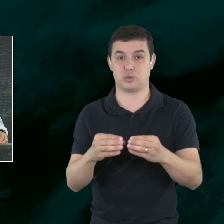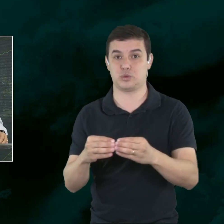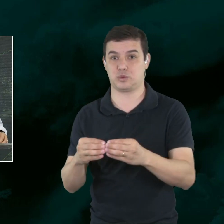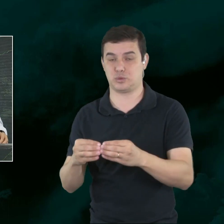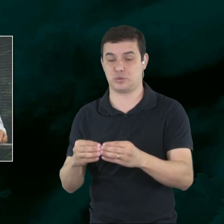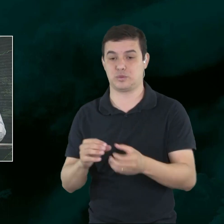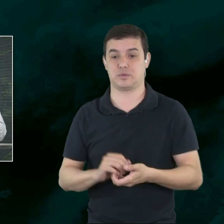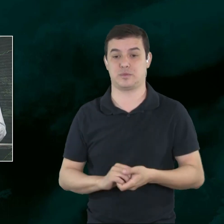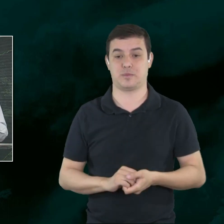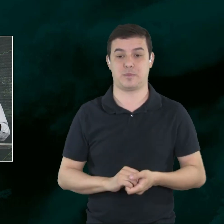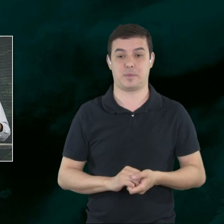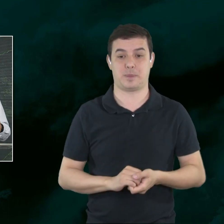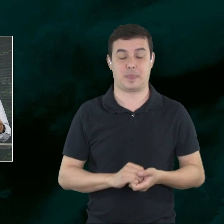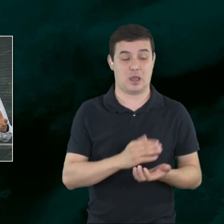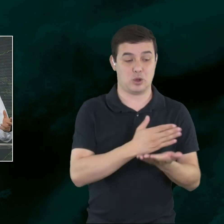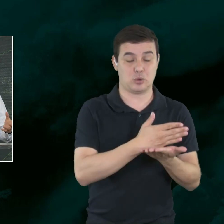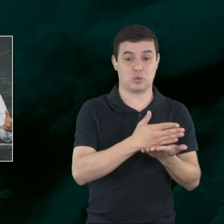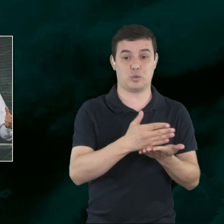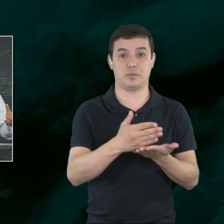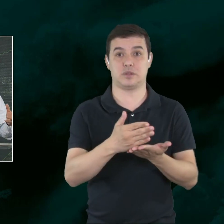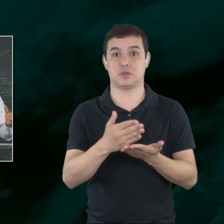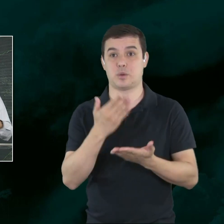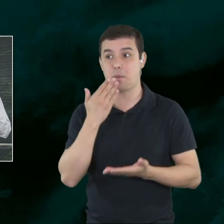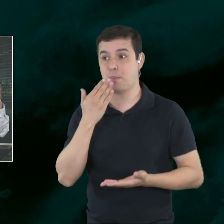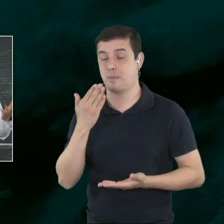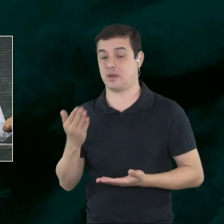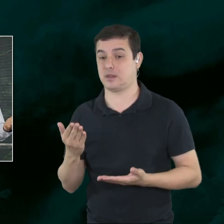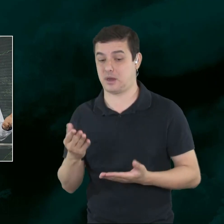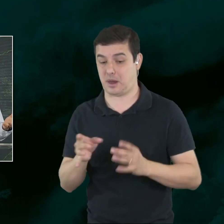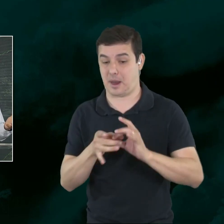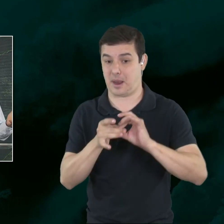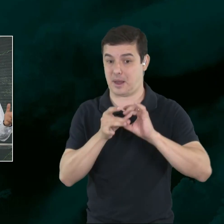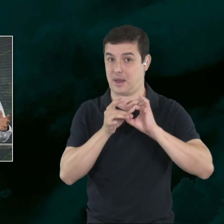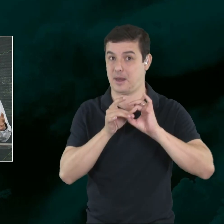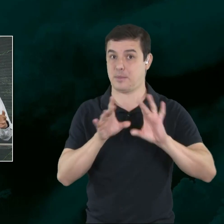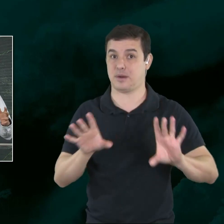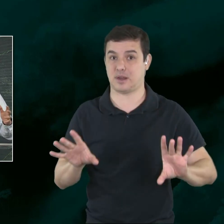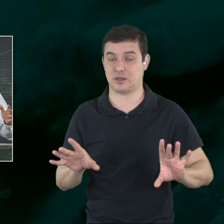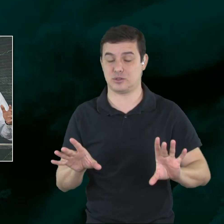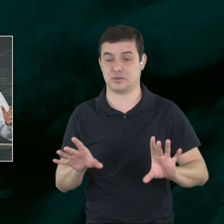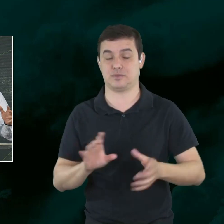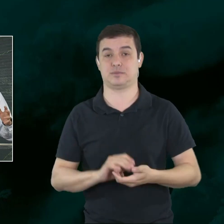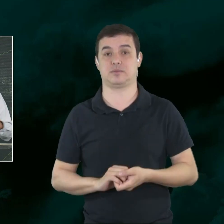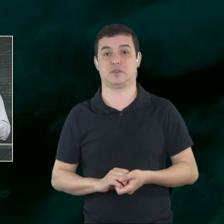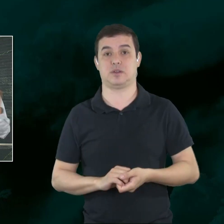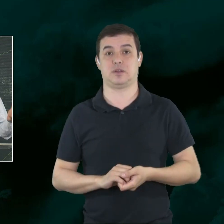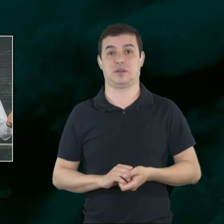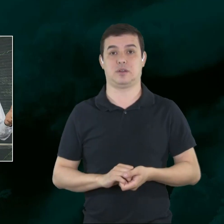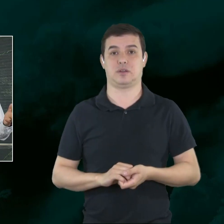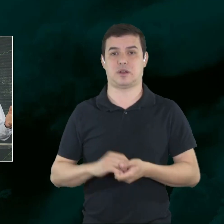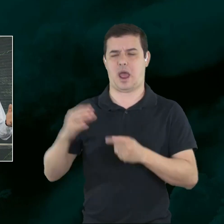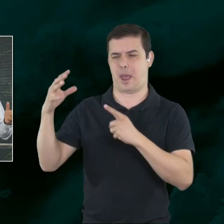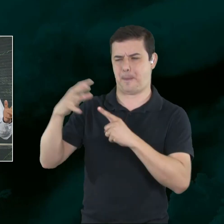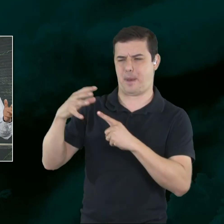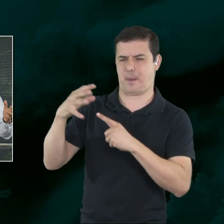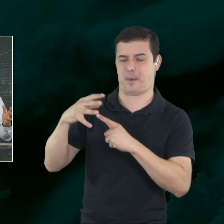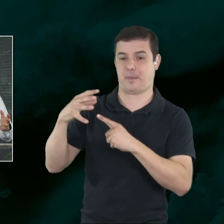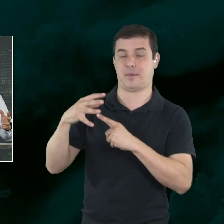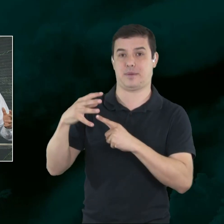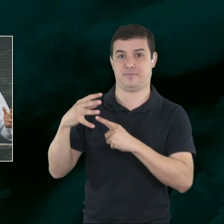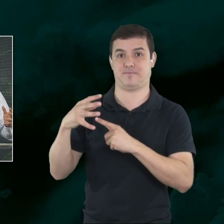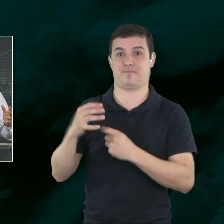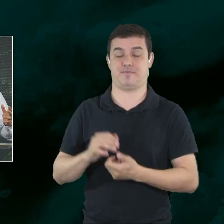minorias, no começo, pedem liberdade, né, pedem para não serem oprimidos, né,